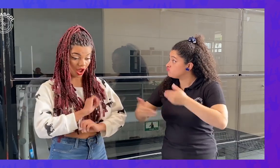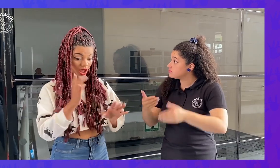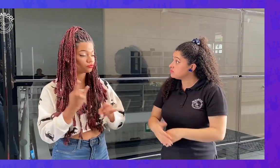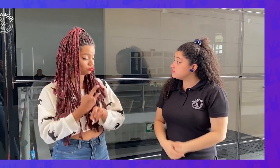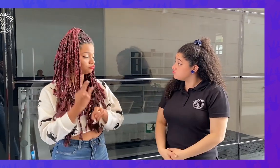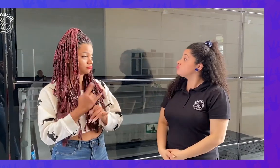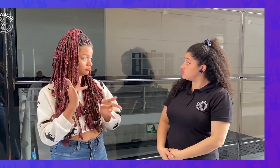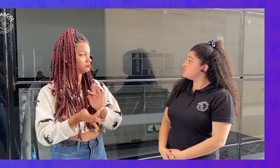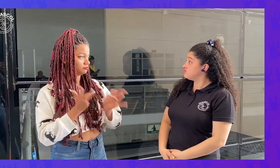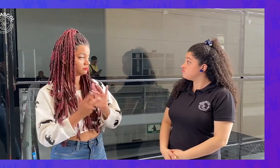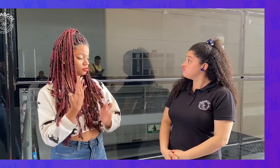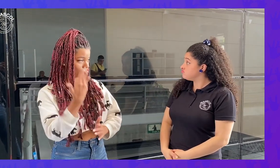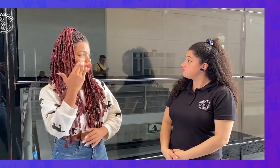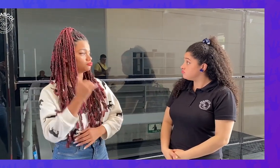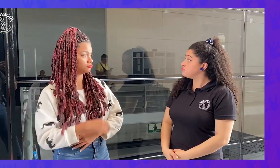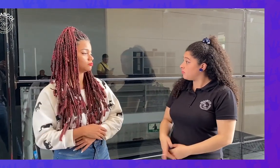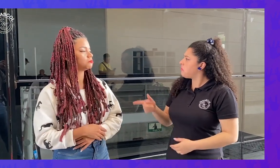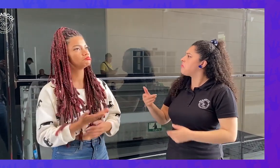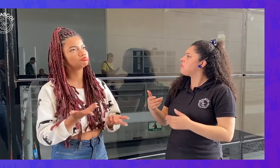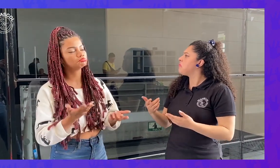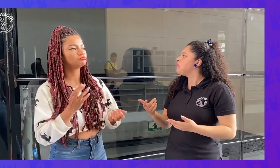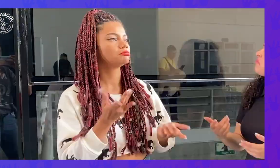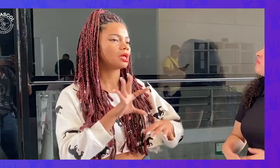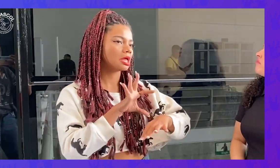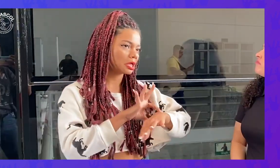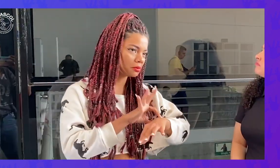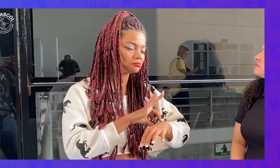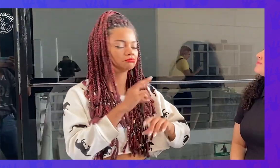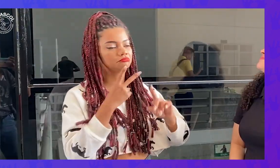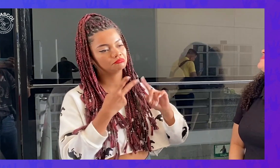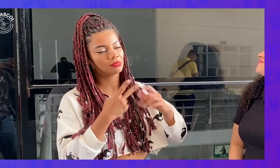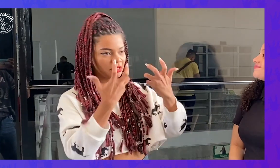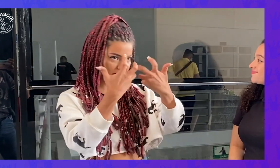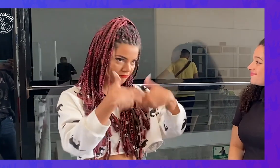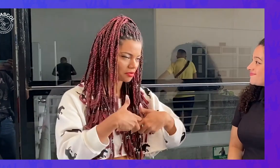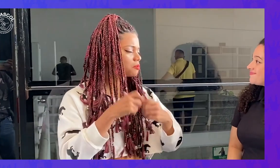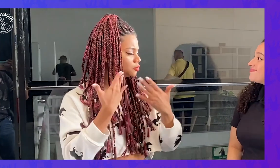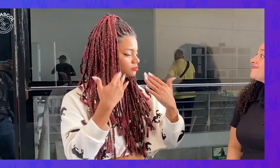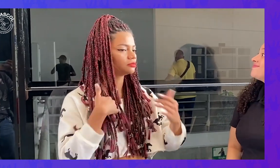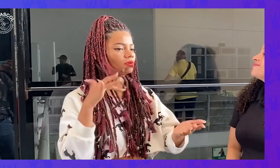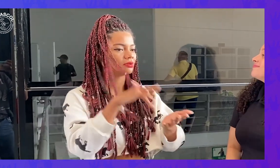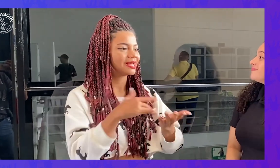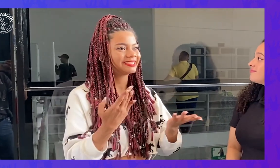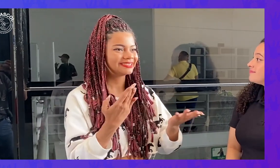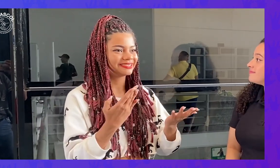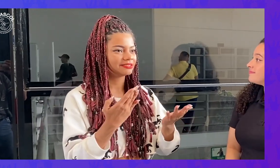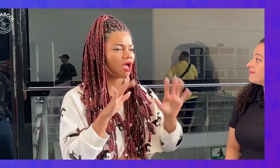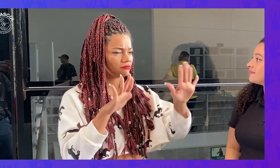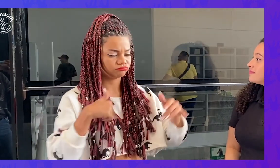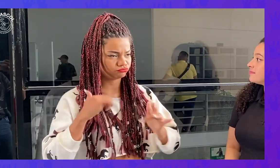que lo uso ha sido muy útil en donde por ejemplo en el médico en mi empresa es muy bueno cuando veo que no